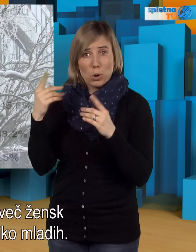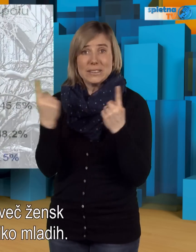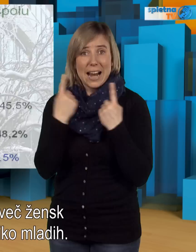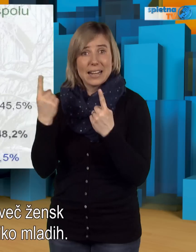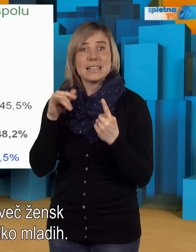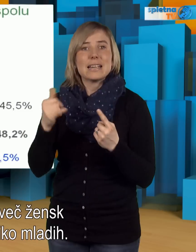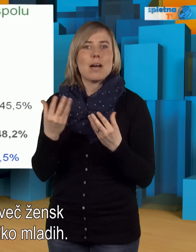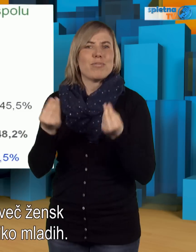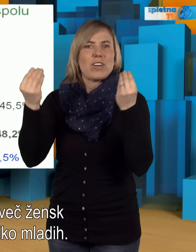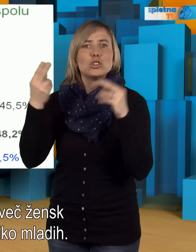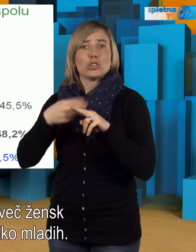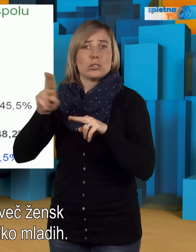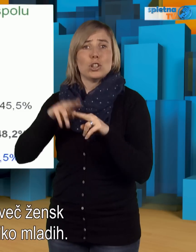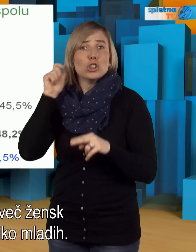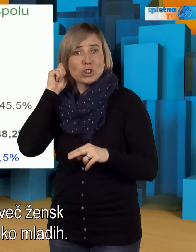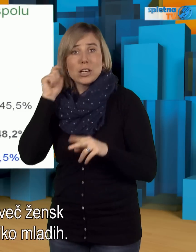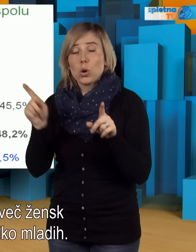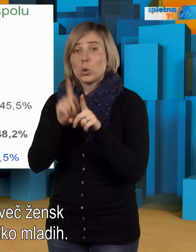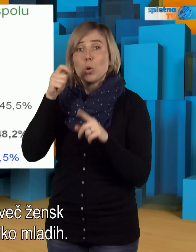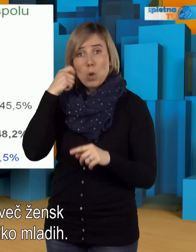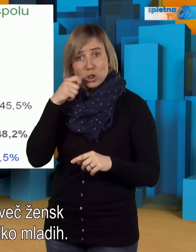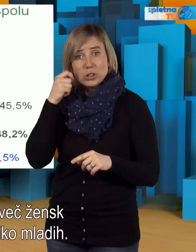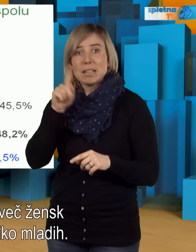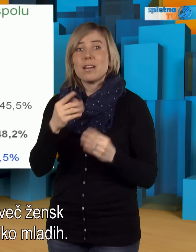Brezposelnih je več žensk kot moških in veliko mladih.